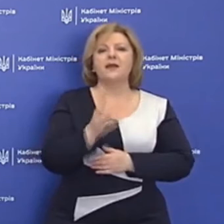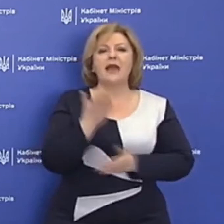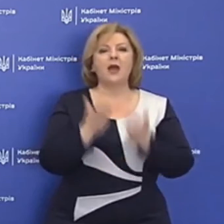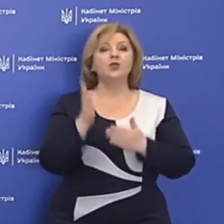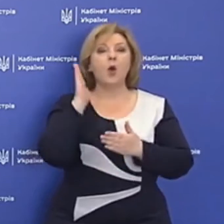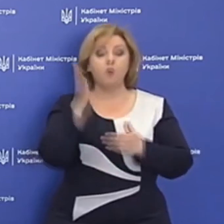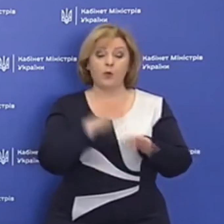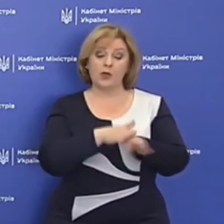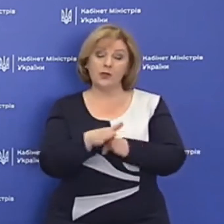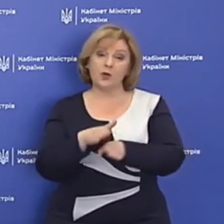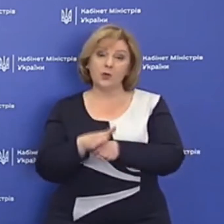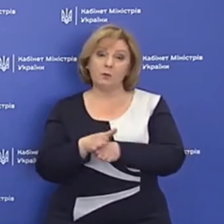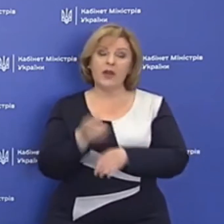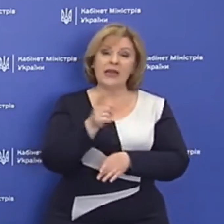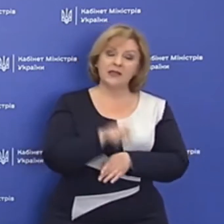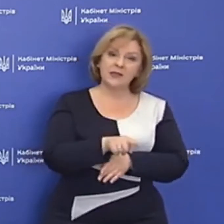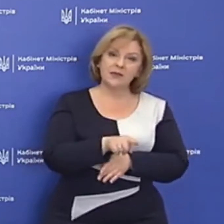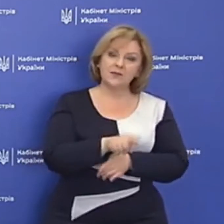будемо дотримуватися тих